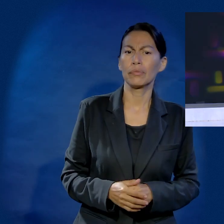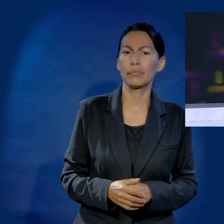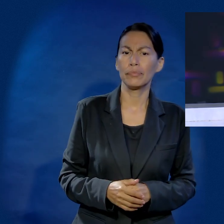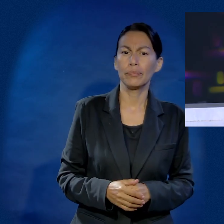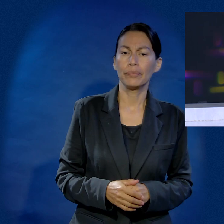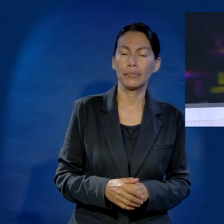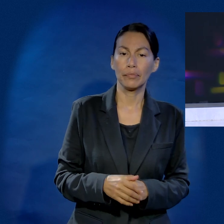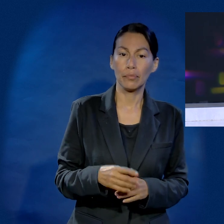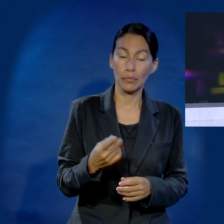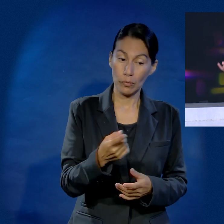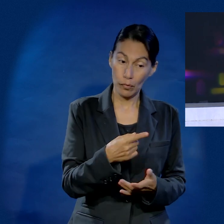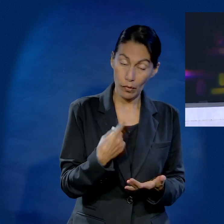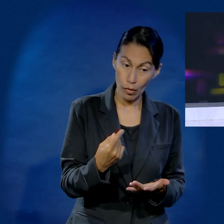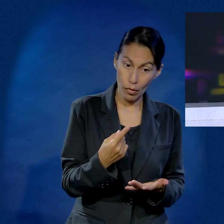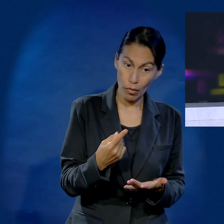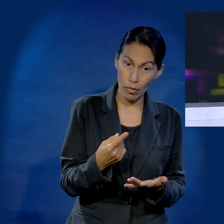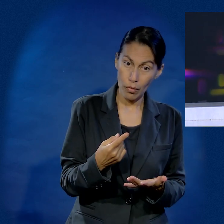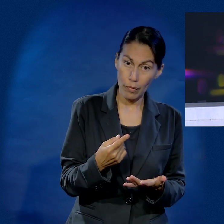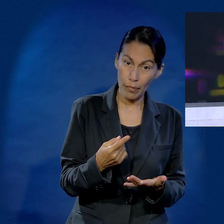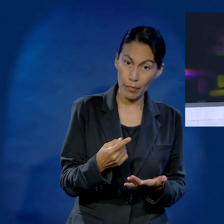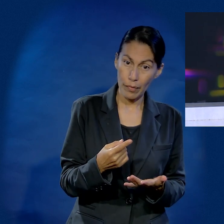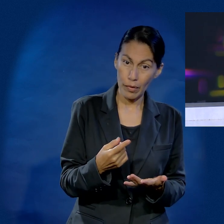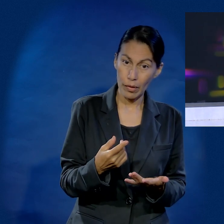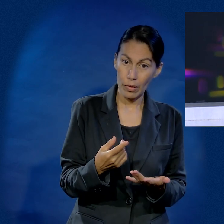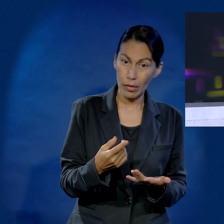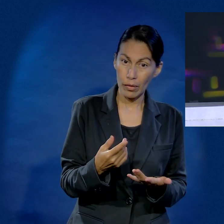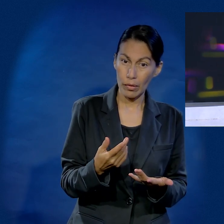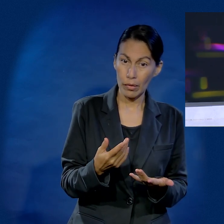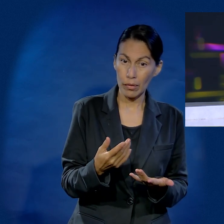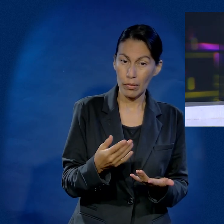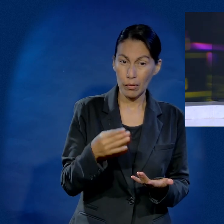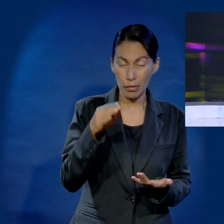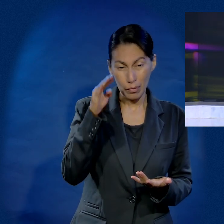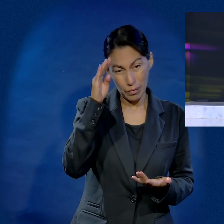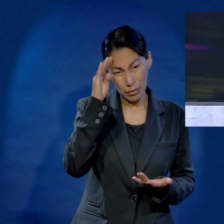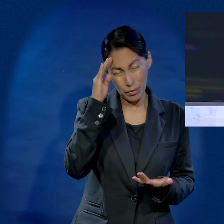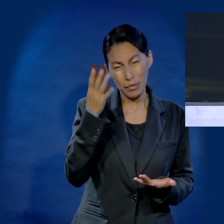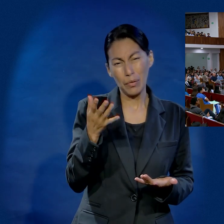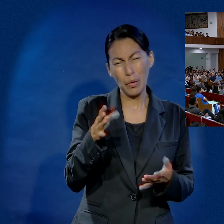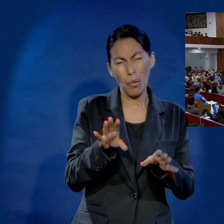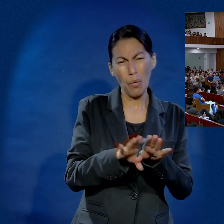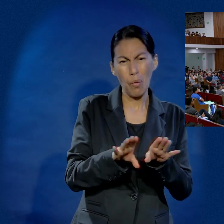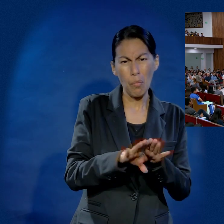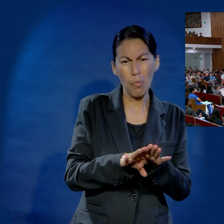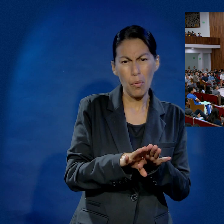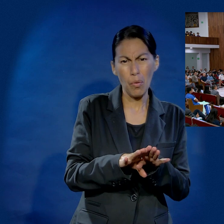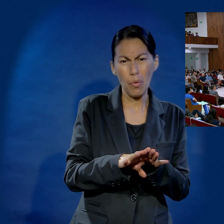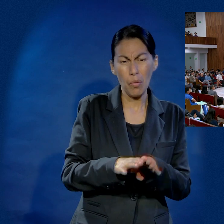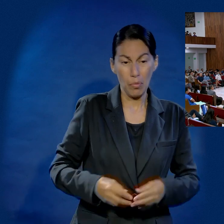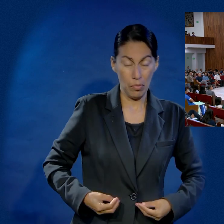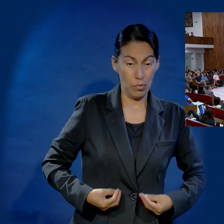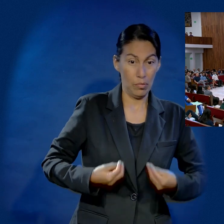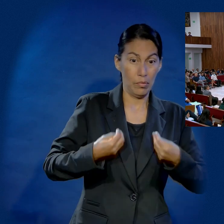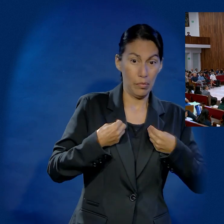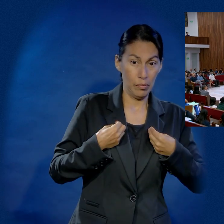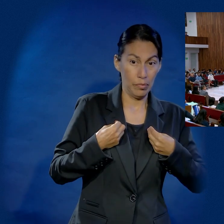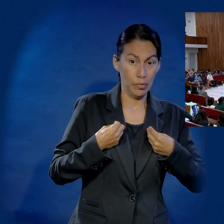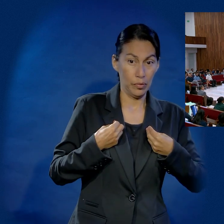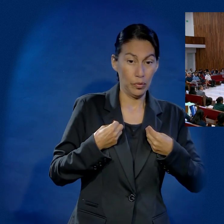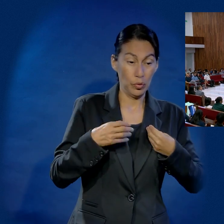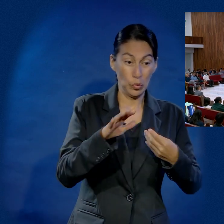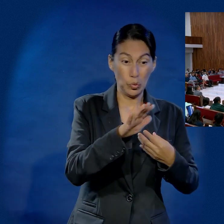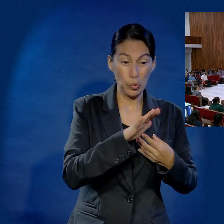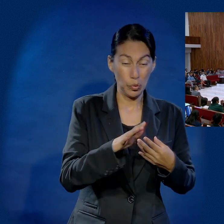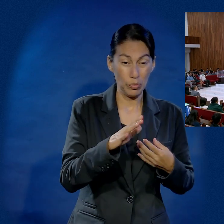espiritual. Y si lo combinamos con algunas realidades que hoy día están dándose en el entorno en el que vivimos,